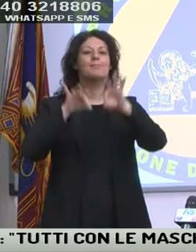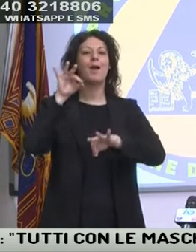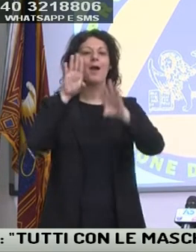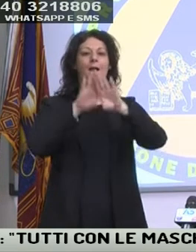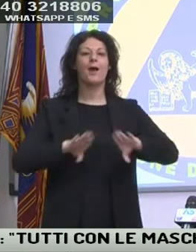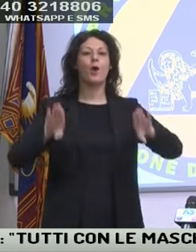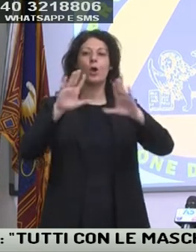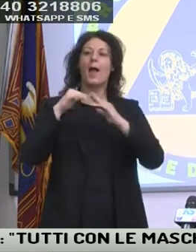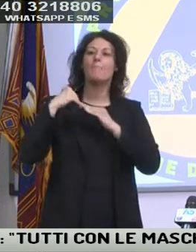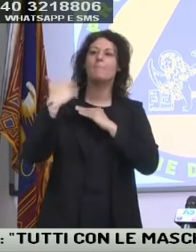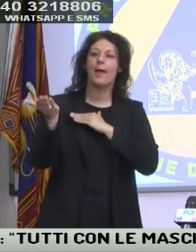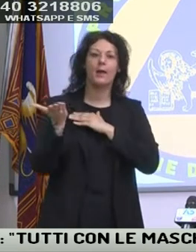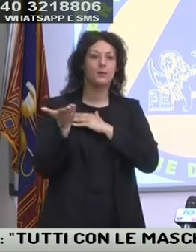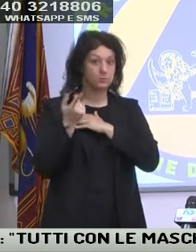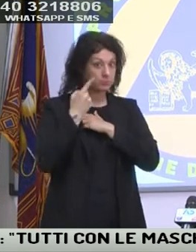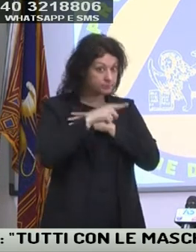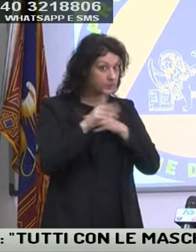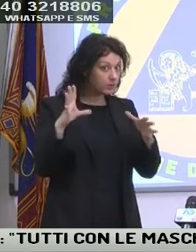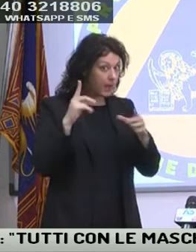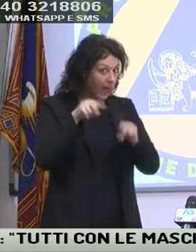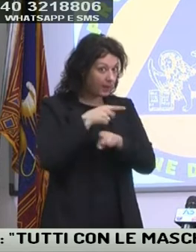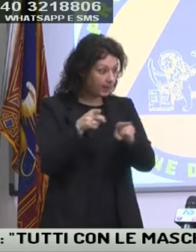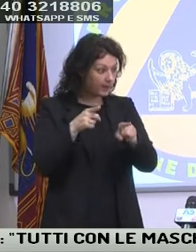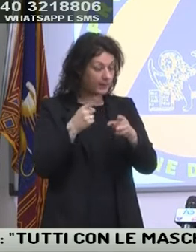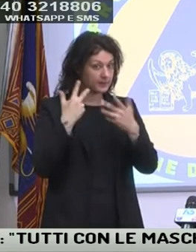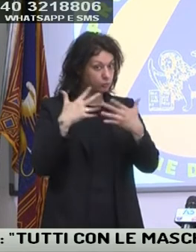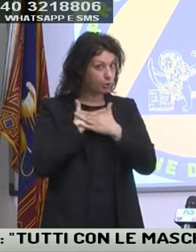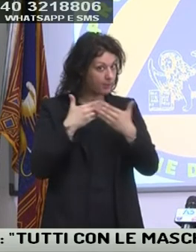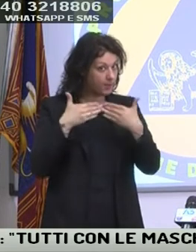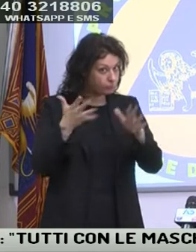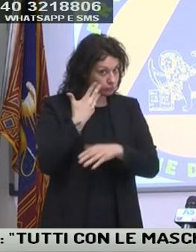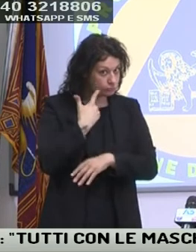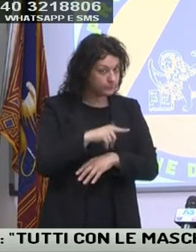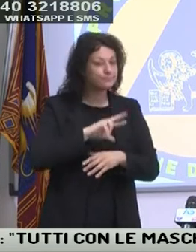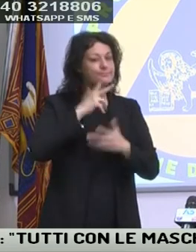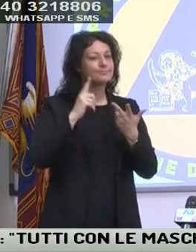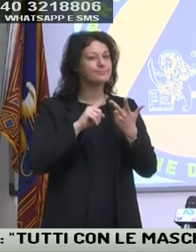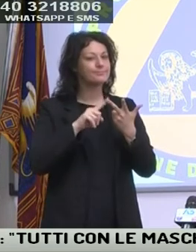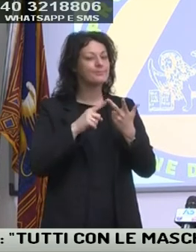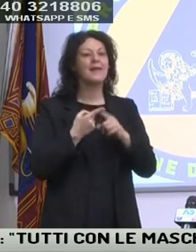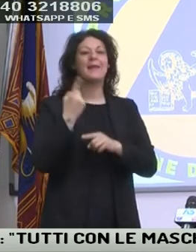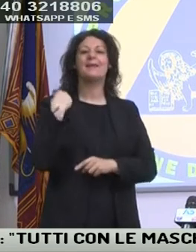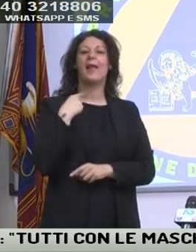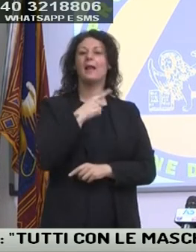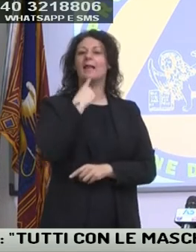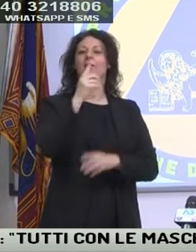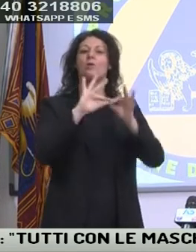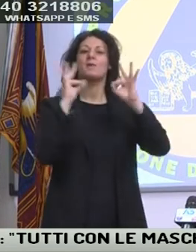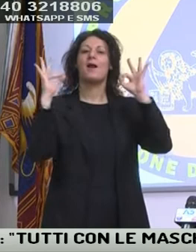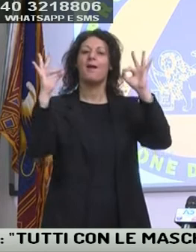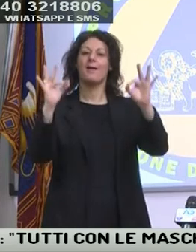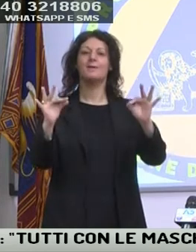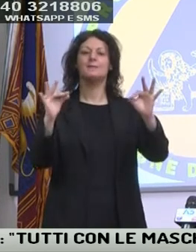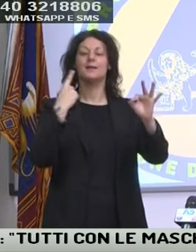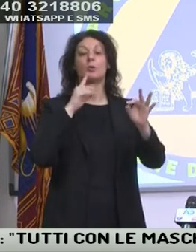che fine, cioè se pensa anche a quello al 18. E per ultimo, la sua formazione di ieri sul virus, diciamo, manipolato